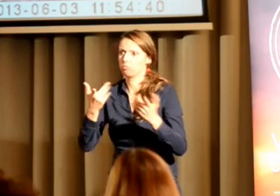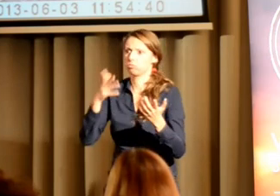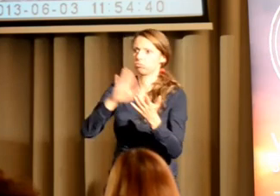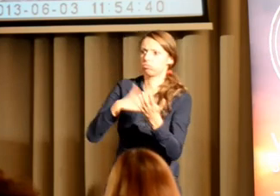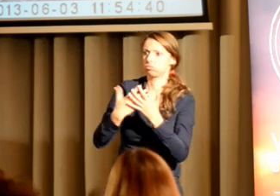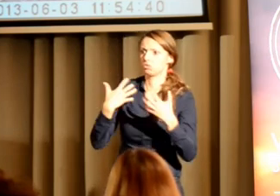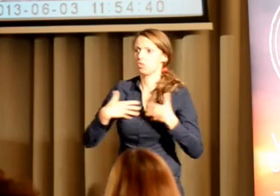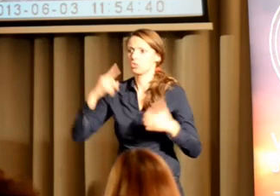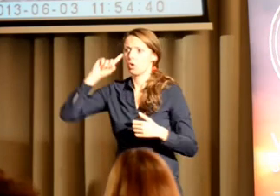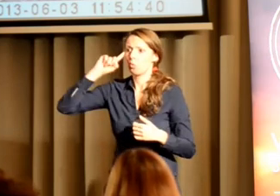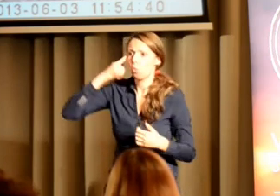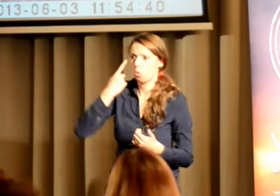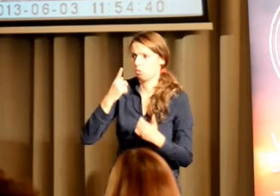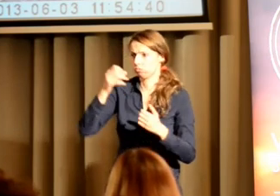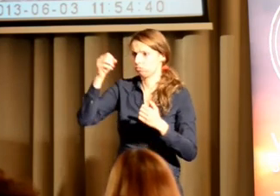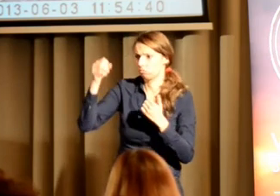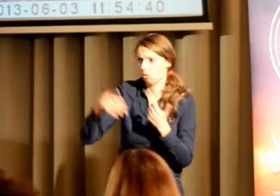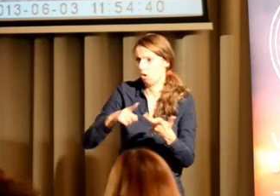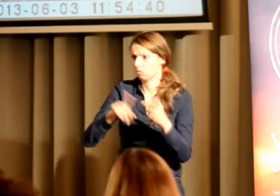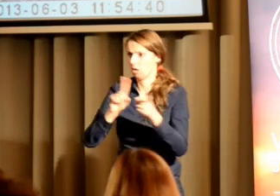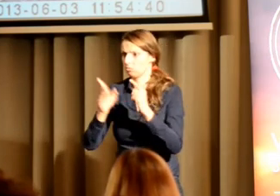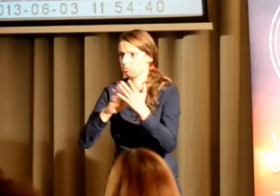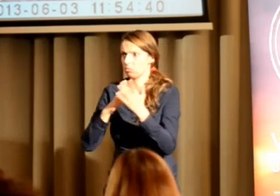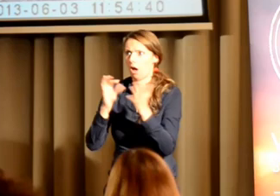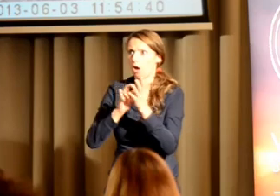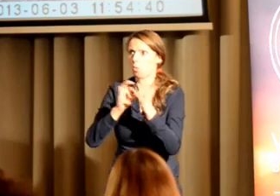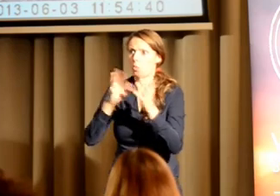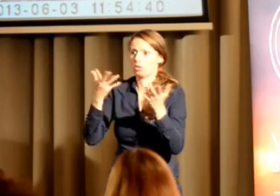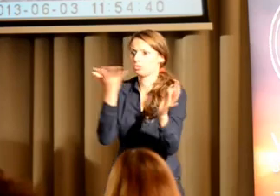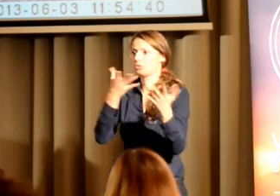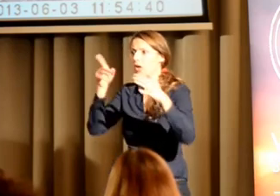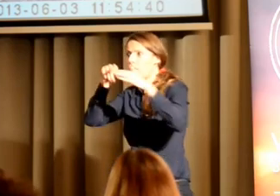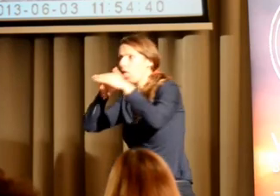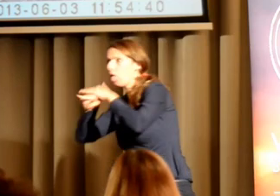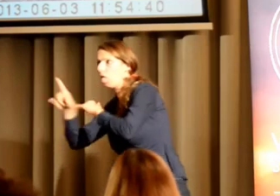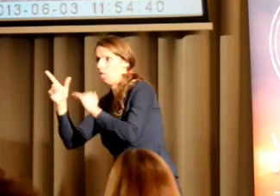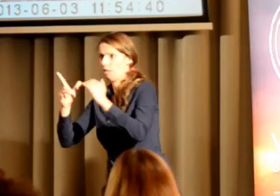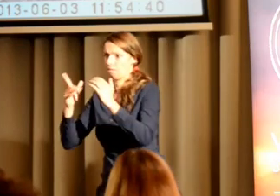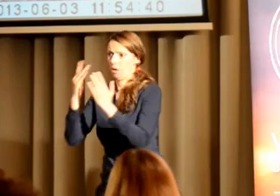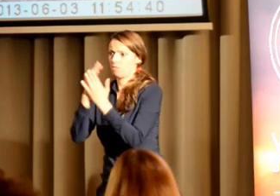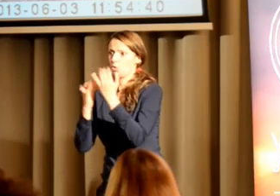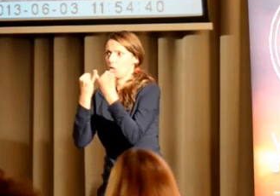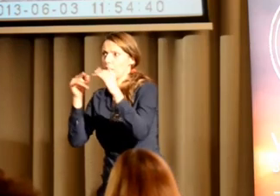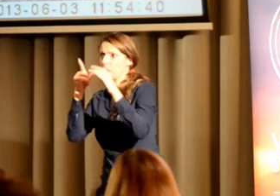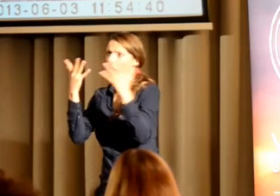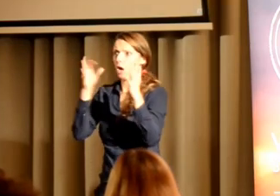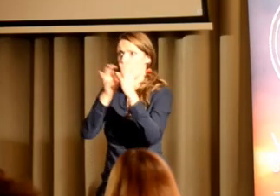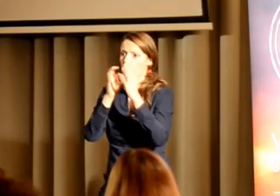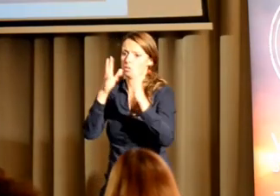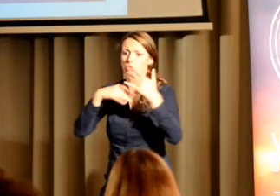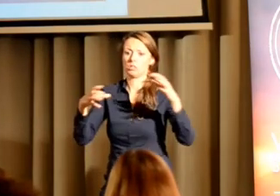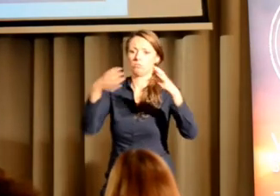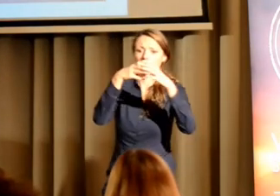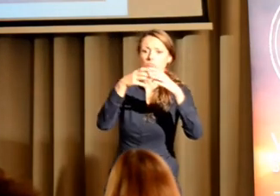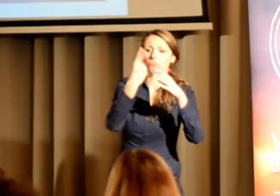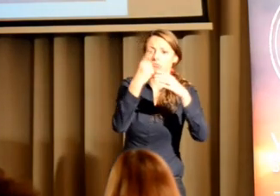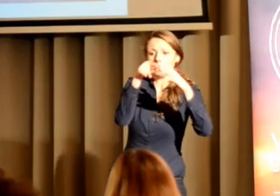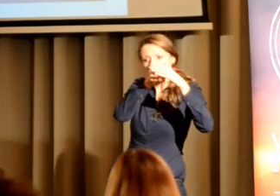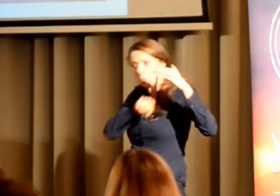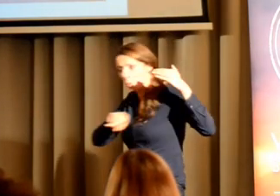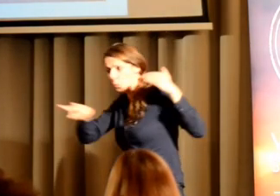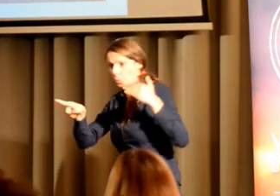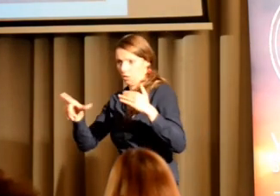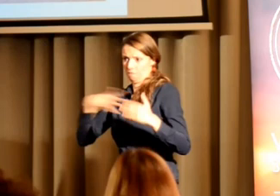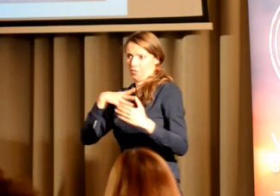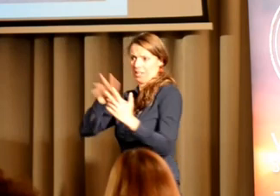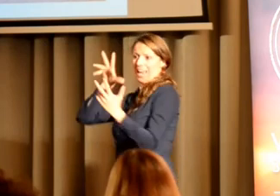zagrapi albo które akurat w danych warunkach gdzieś tam znalazło miejsce, gdzie łatwiej je upolować. Czyli generalnie jest to